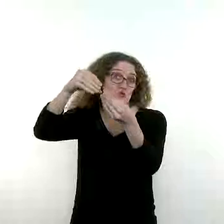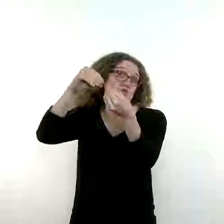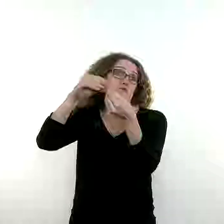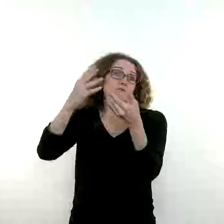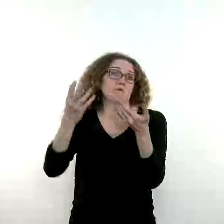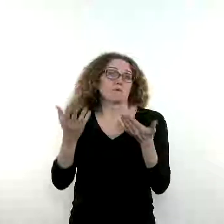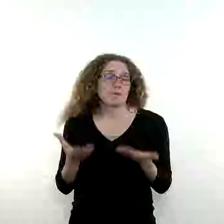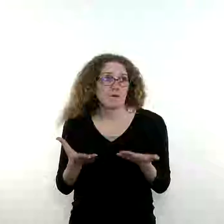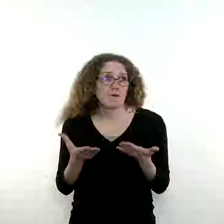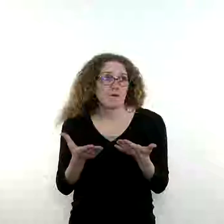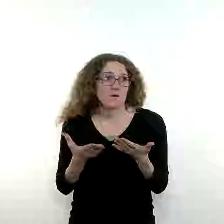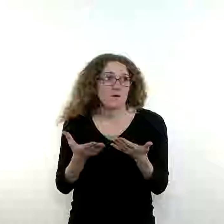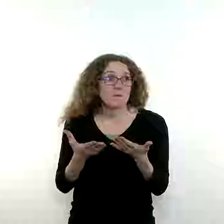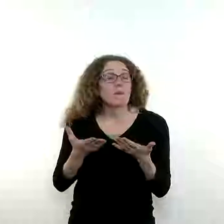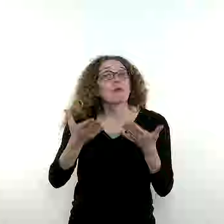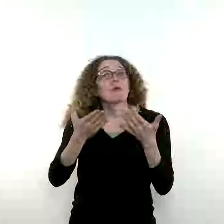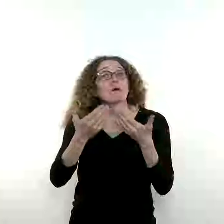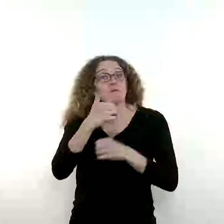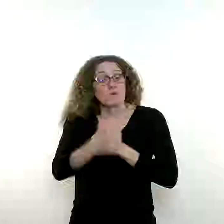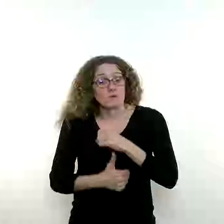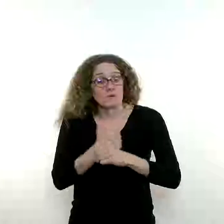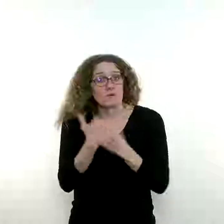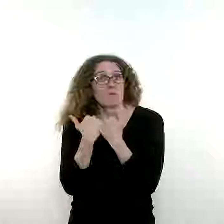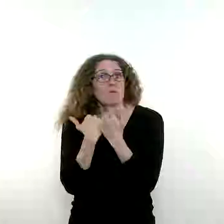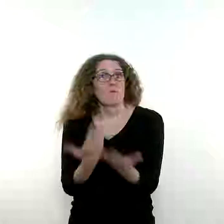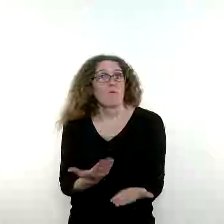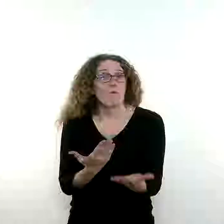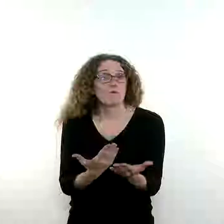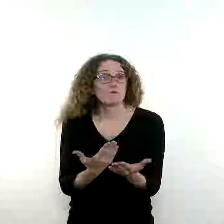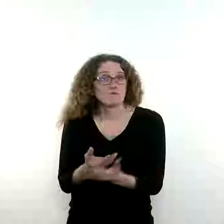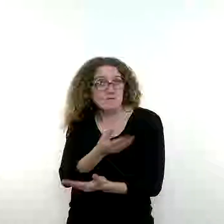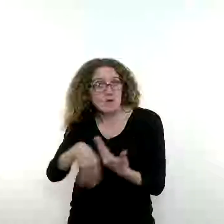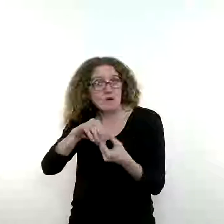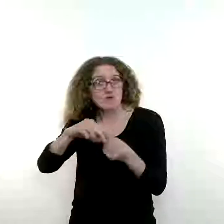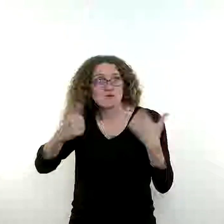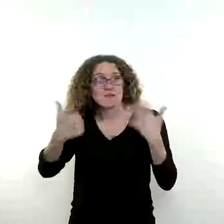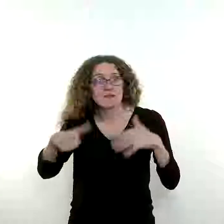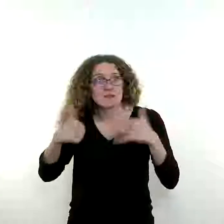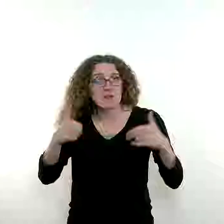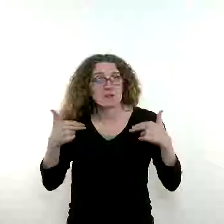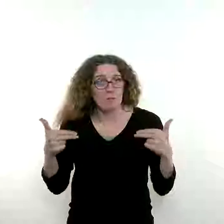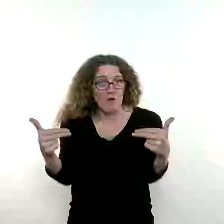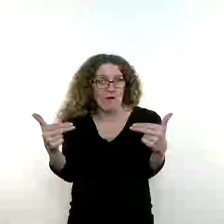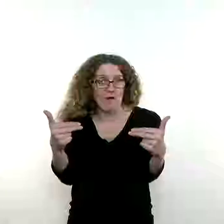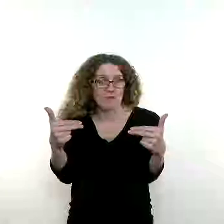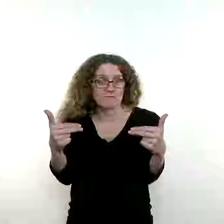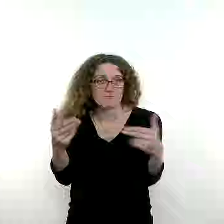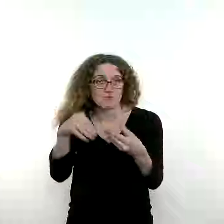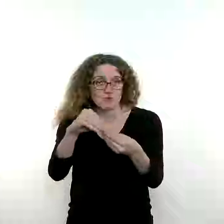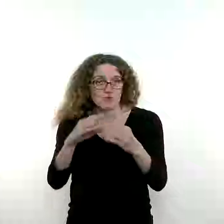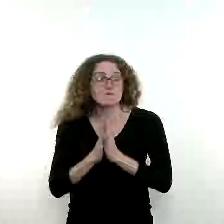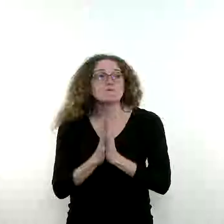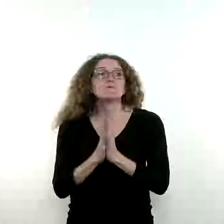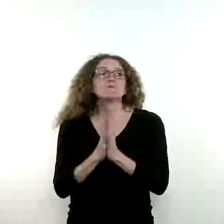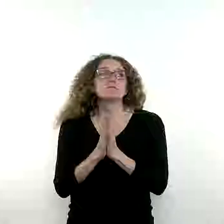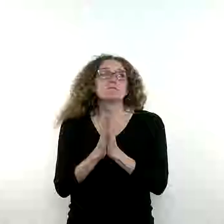nombre de plus. Pour arriver donc cette année, on vous propose d'installer, Monsieur le maire, 16 caméras supplémentaires avec